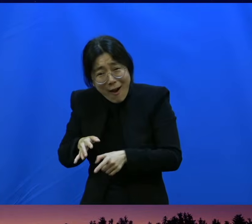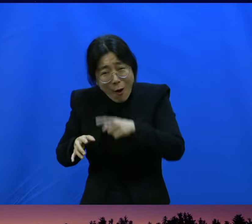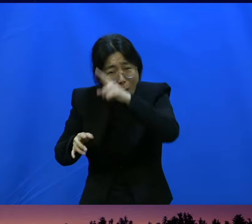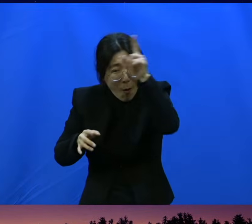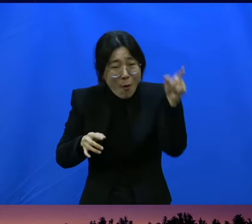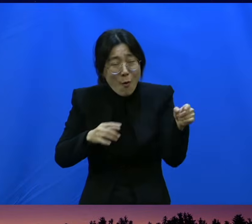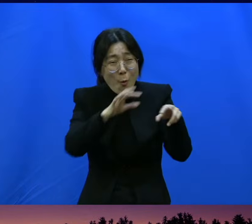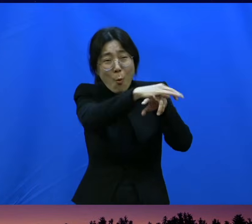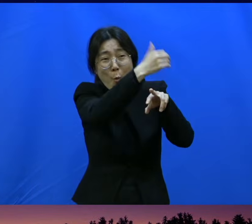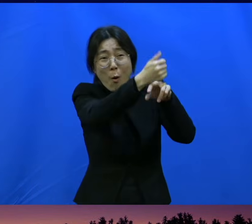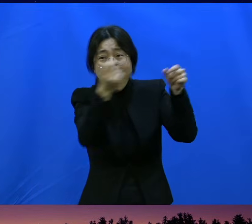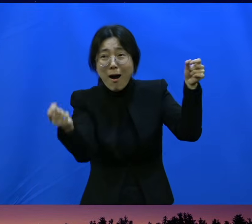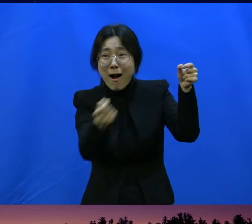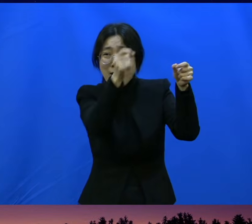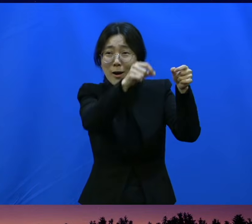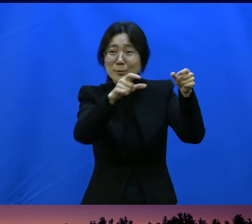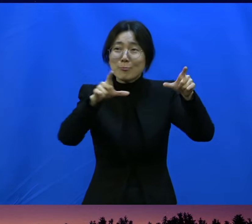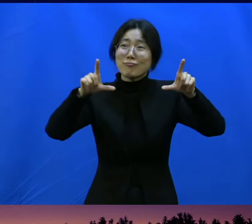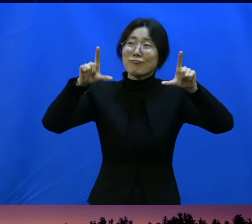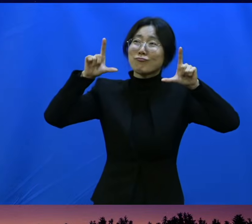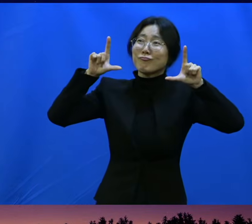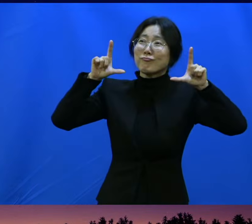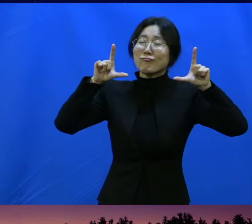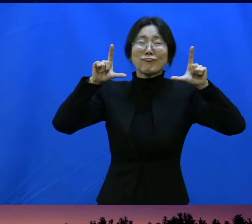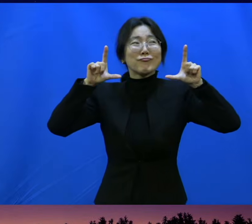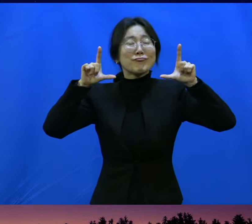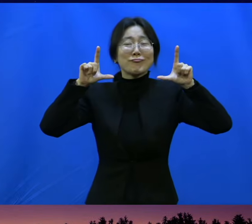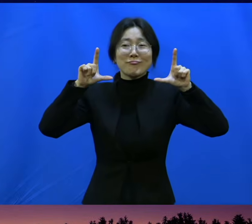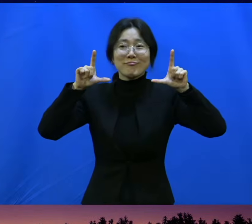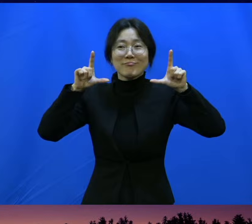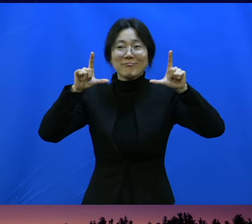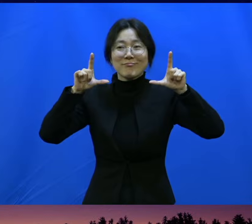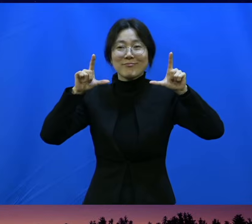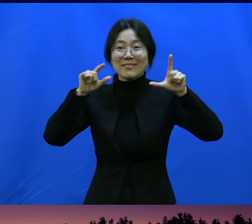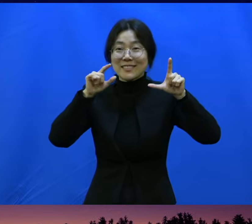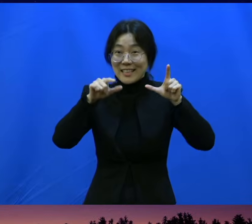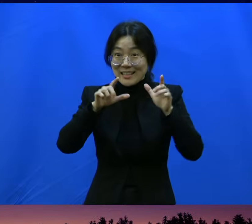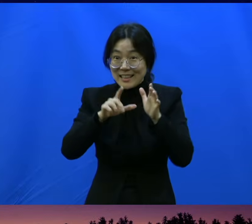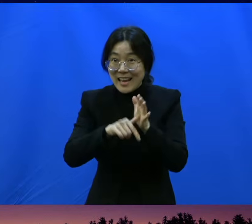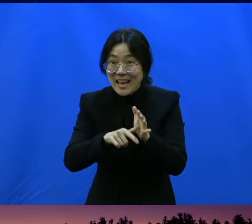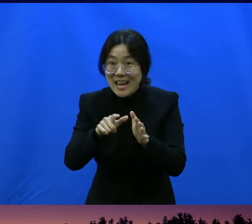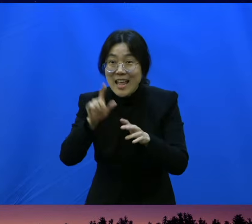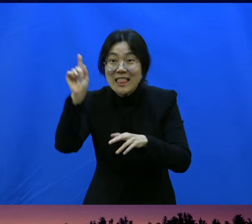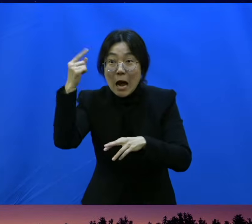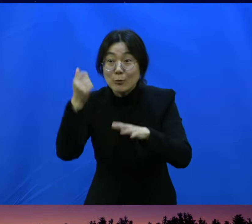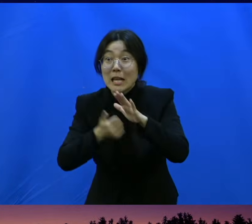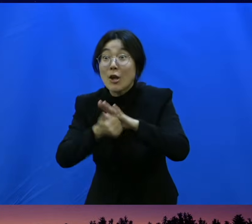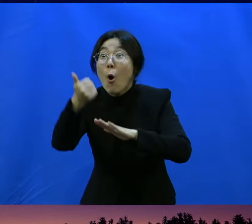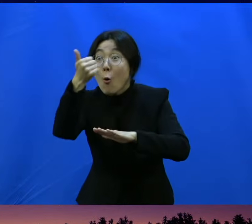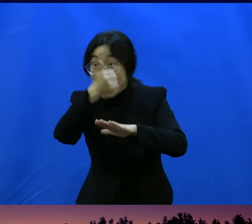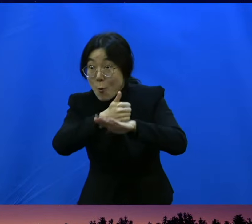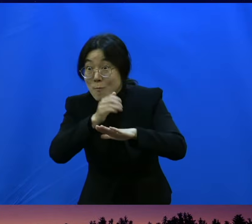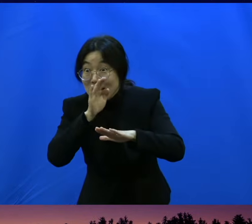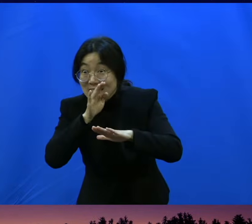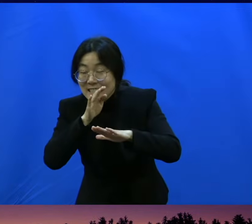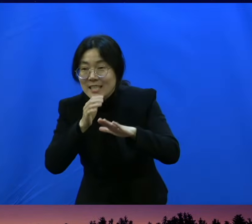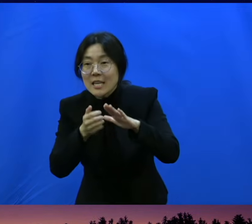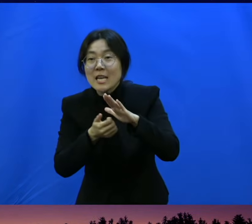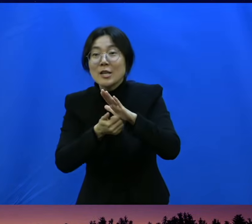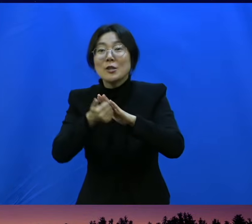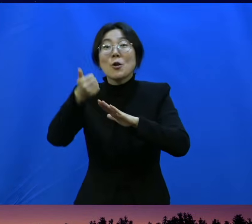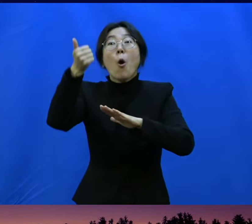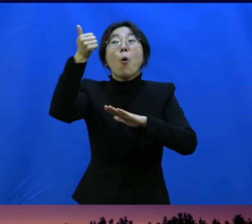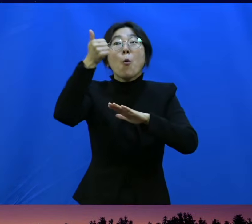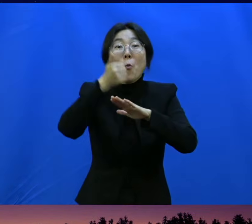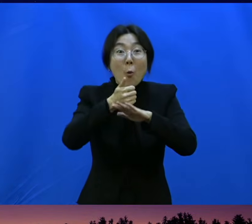여러분 성공 자체는 나쁜 게 아닙니다. 근데 문제는 성공은 우리의 마음을 쉽게 빼앗아가요.